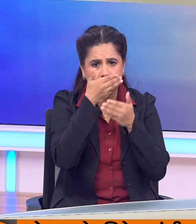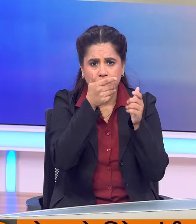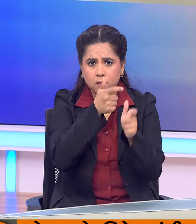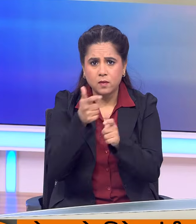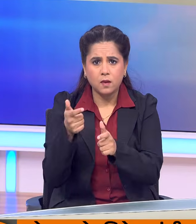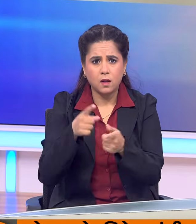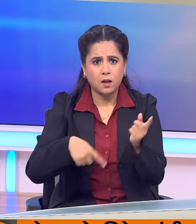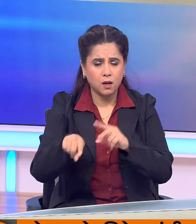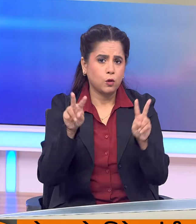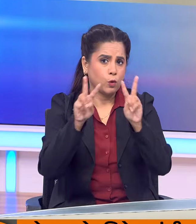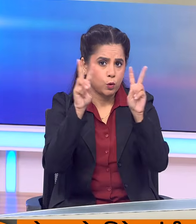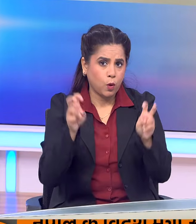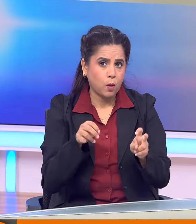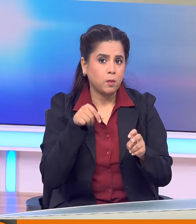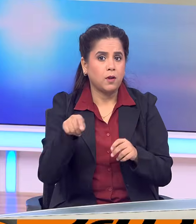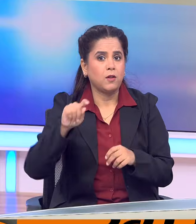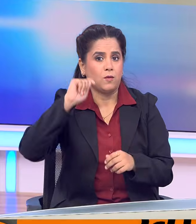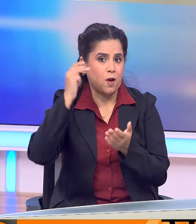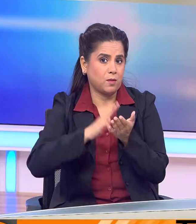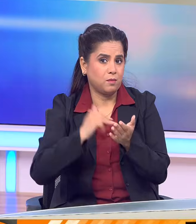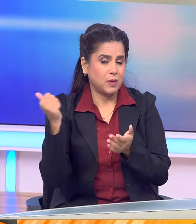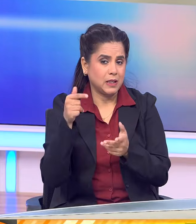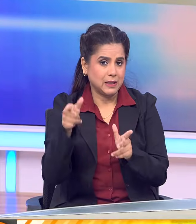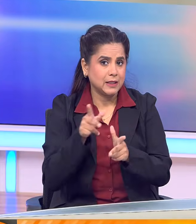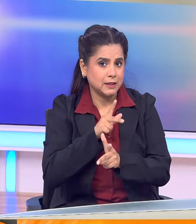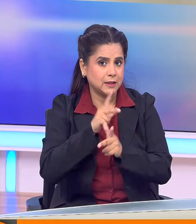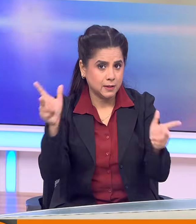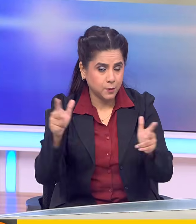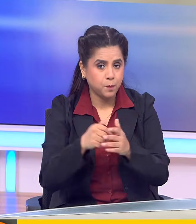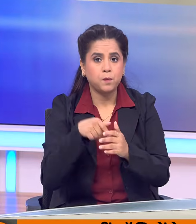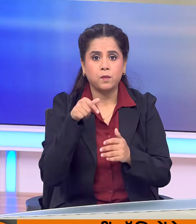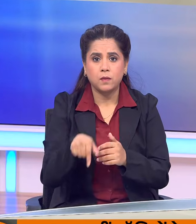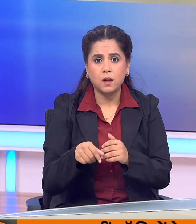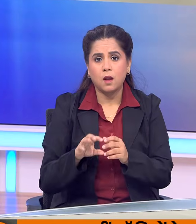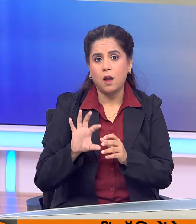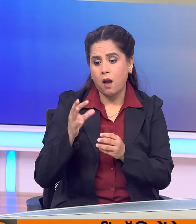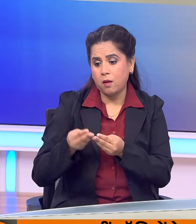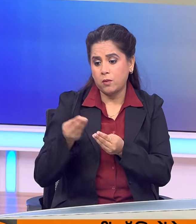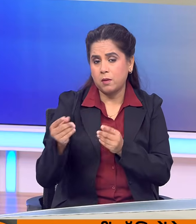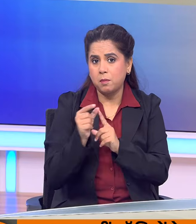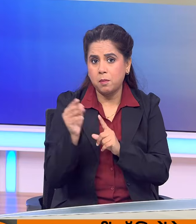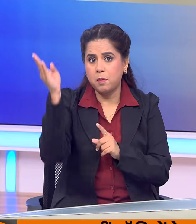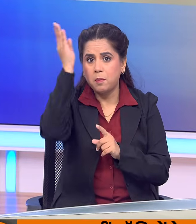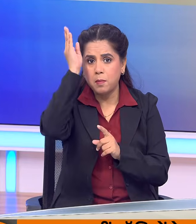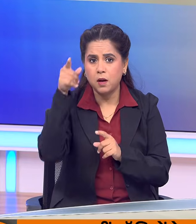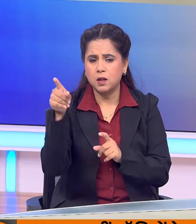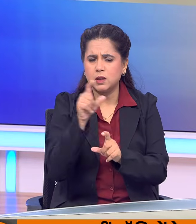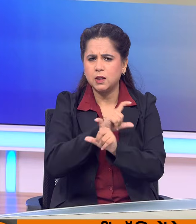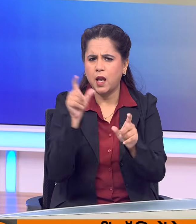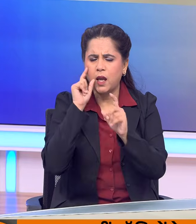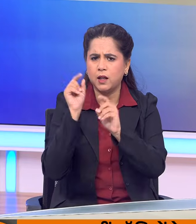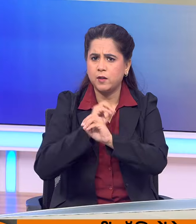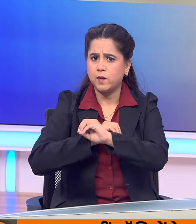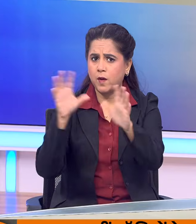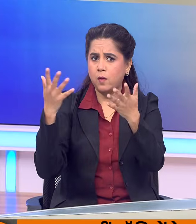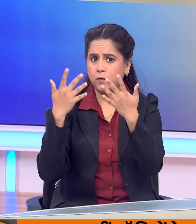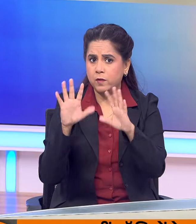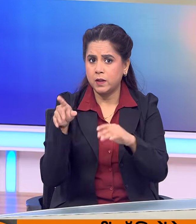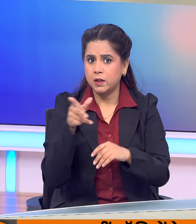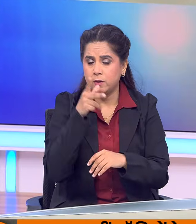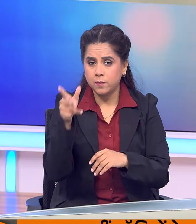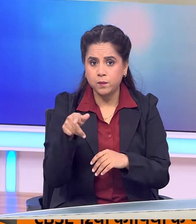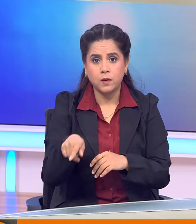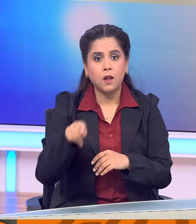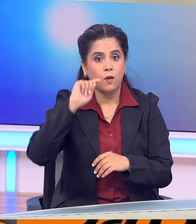आतंकवाद के मसले पर विदेश मंत्री एस जयशंकर ने पड़ोसी मुल्क पाकिस्तान को साफ संदेश दिया है। विदेश